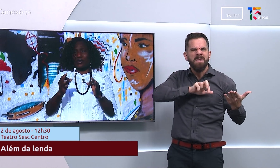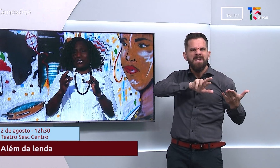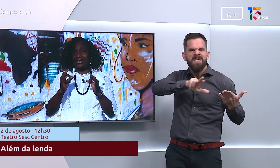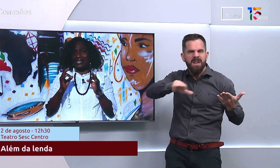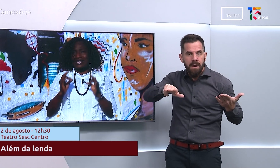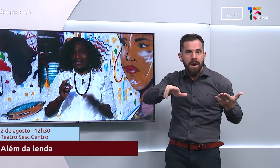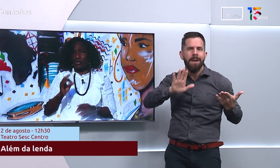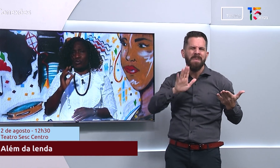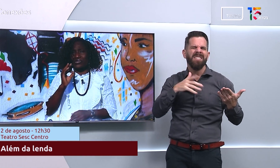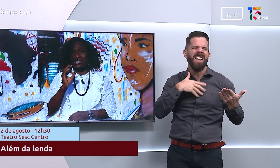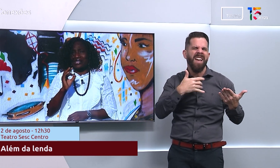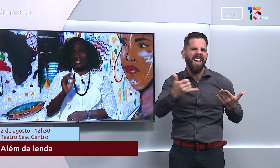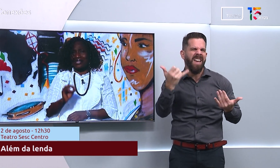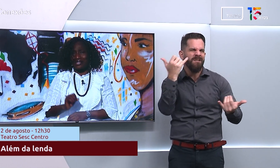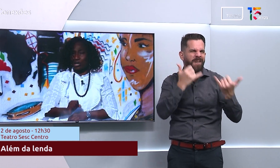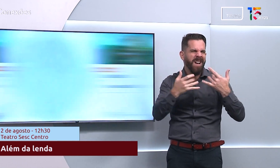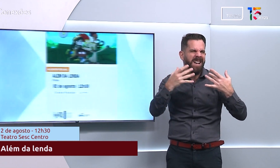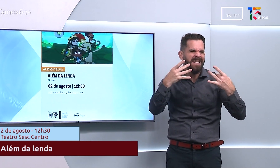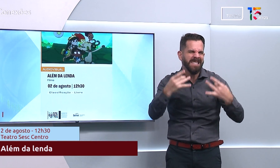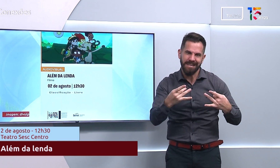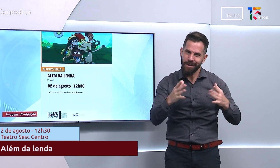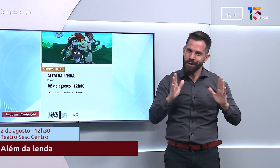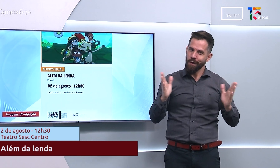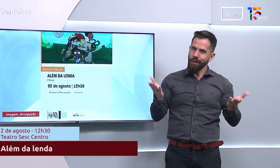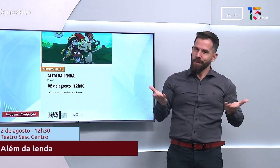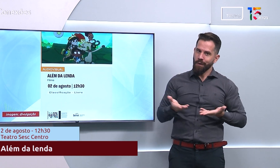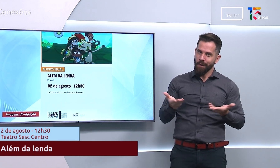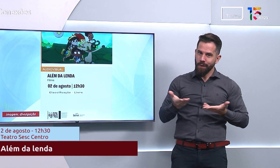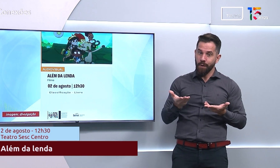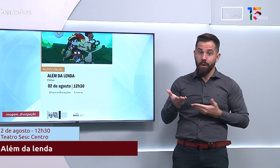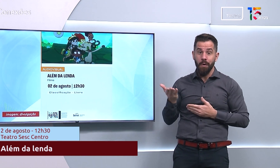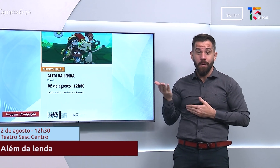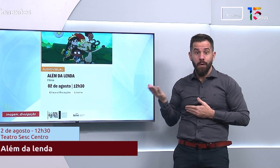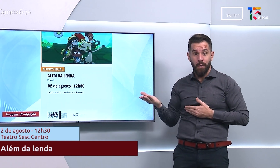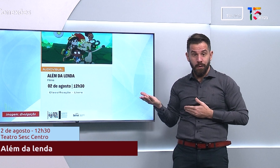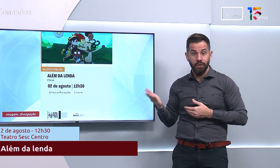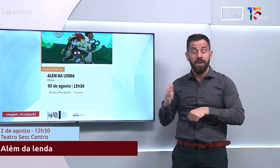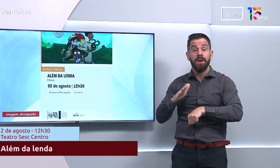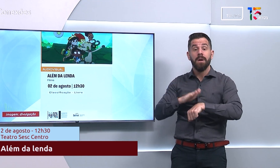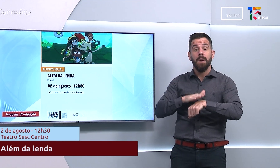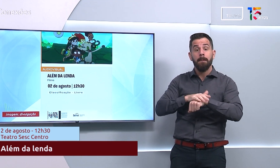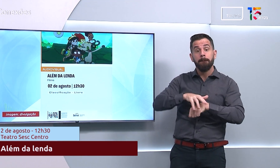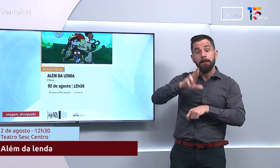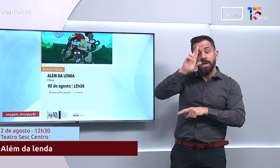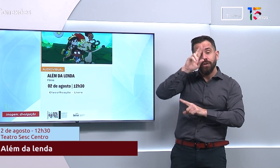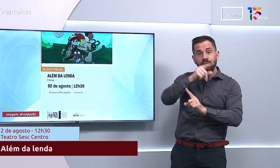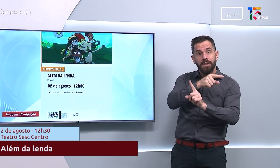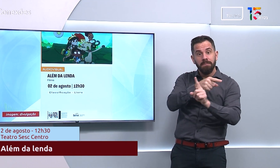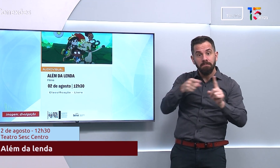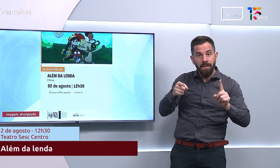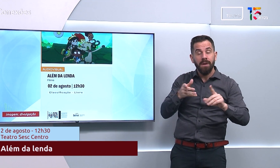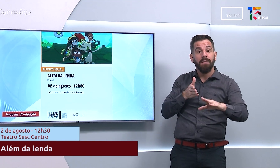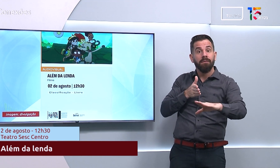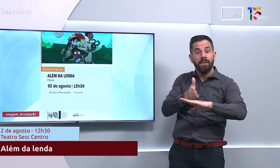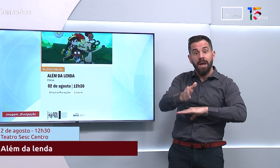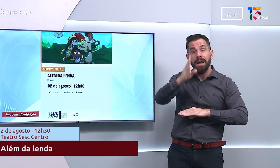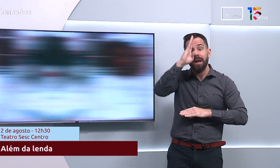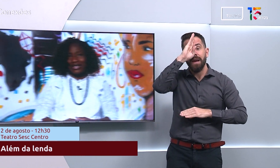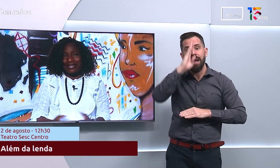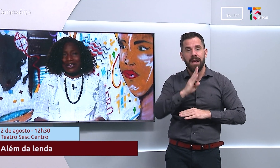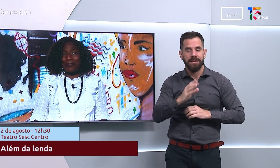a história na sessão do Cine Sesc hoje, a partir do meio-dia e meia. A entrada é